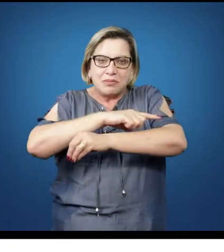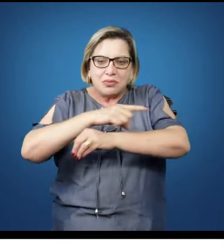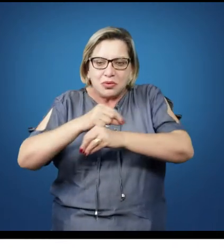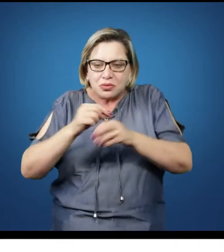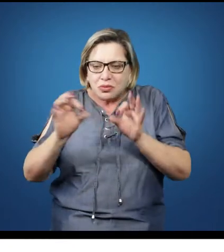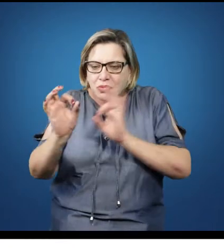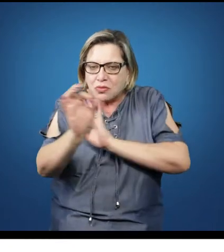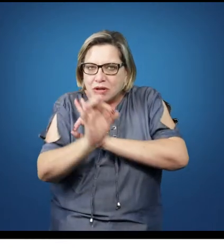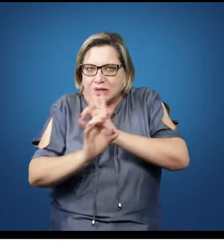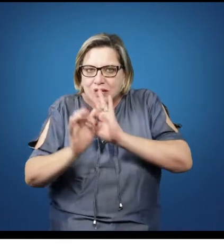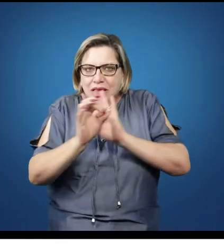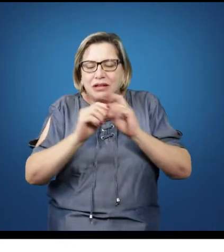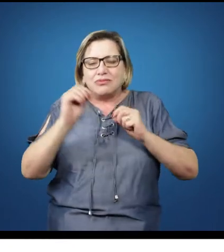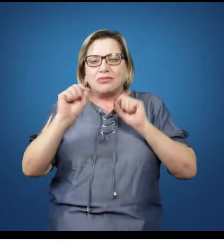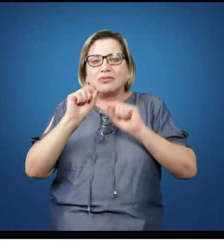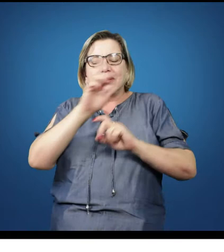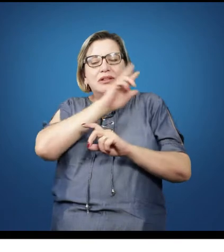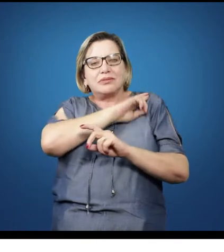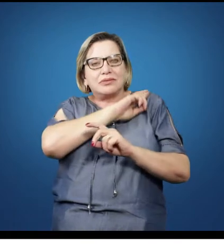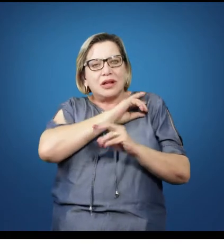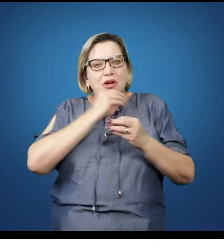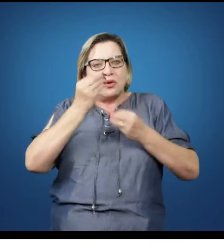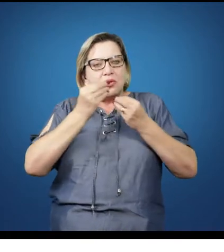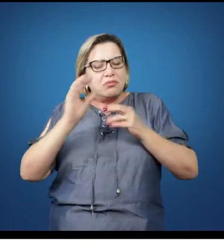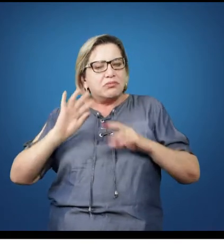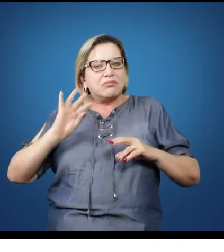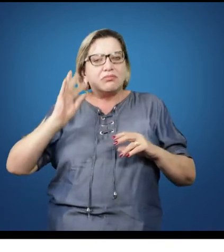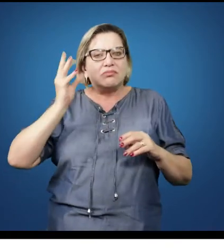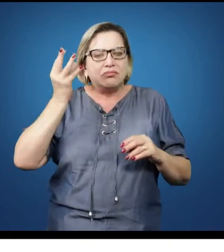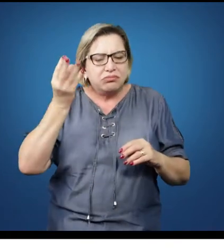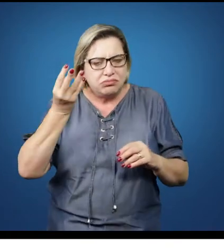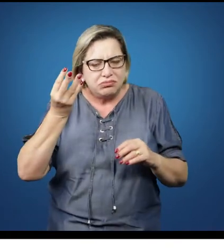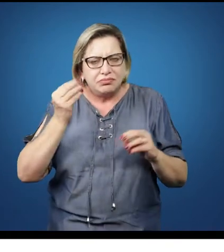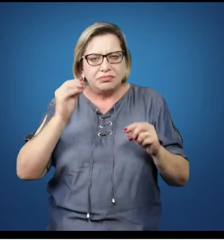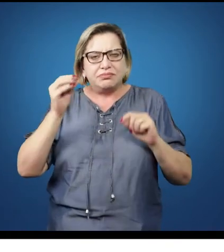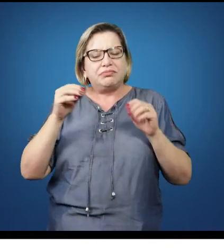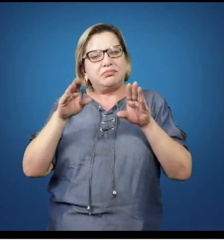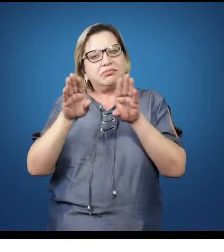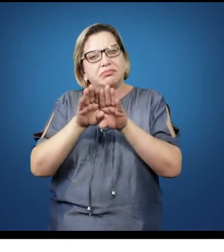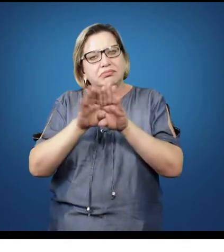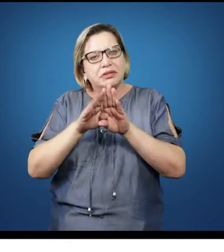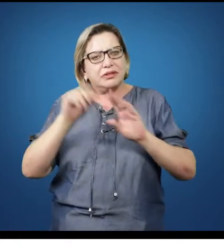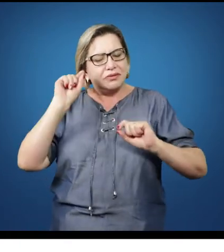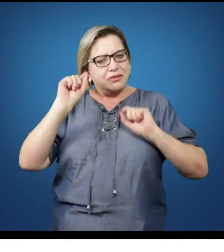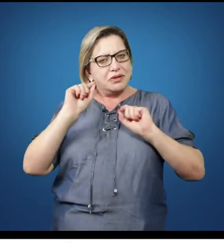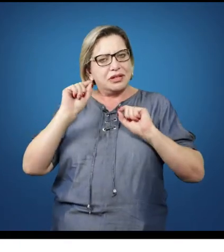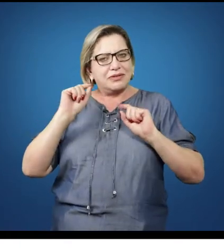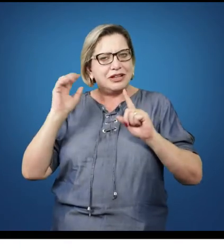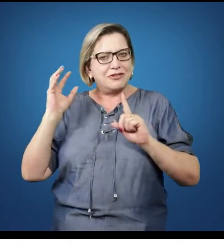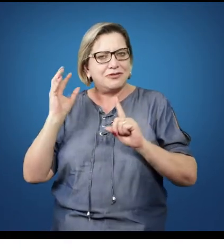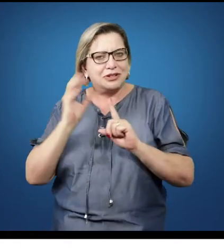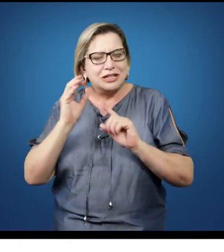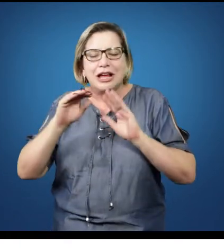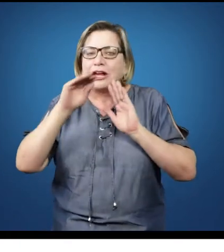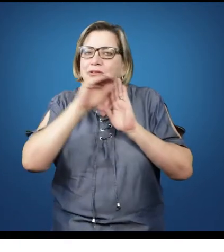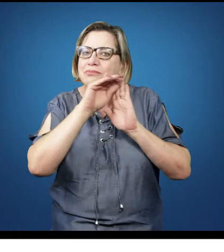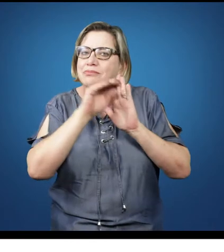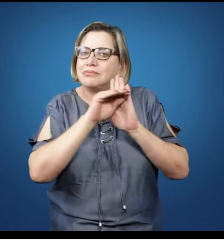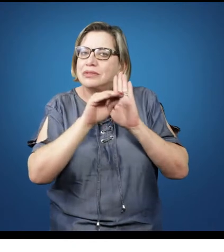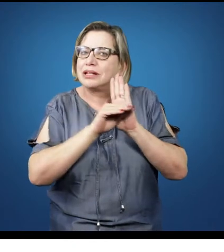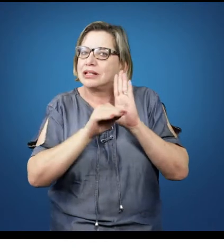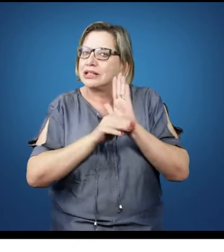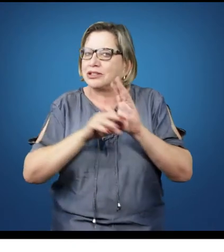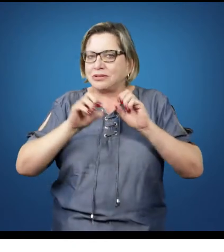estrutura, as suas funções, como ela se contrai. Isso vai repercutir no planejamento de nossas